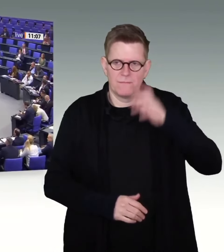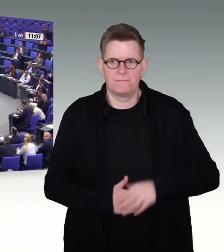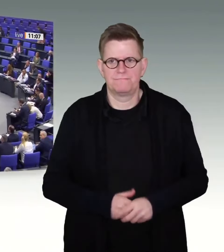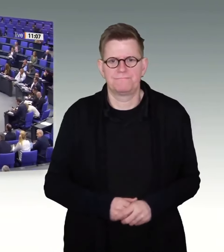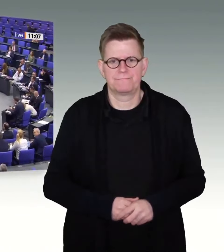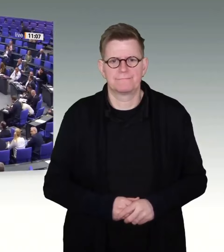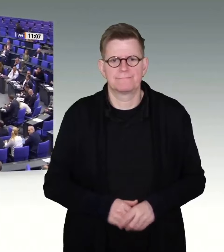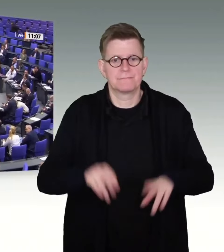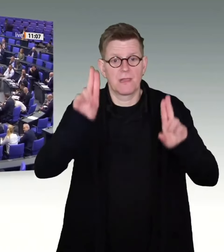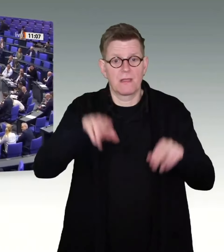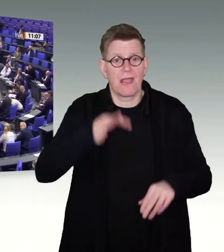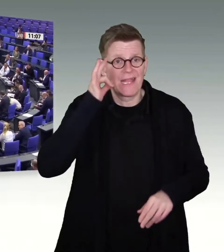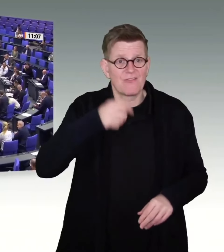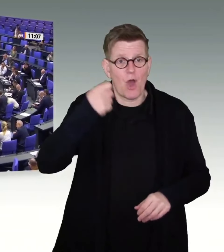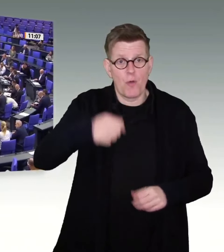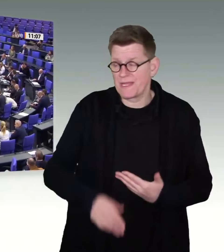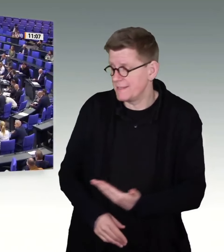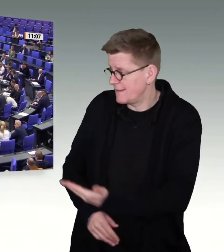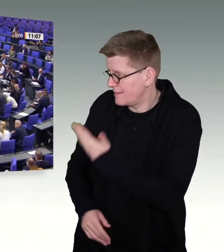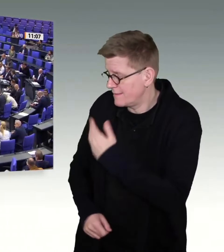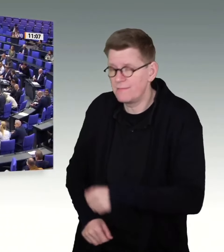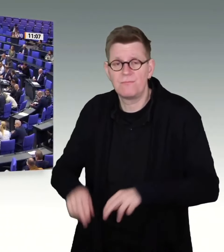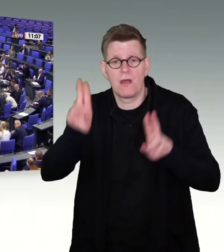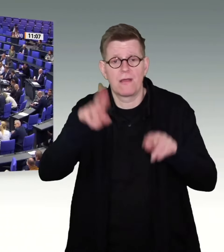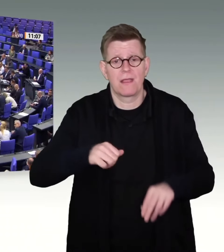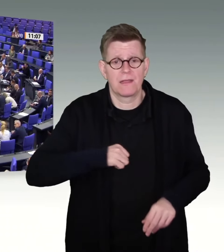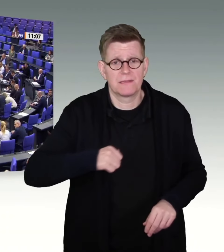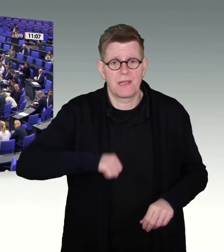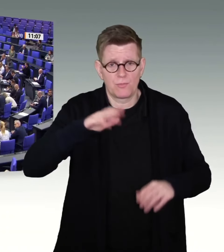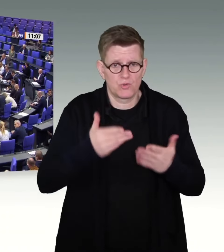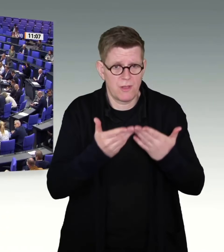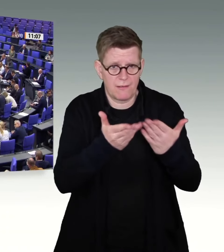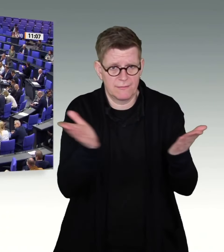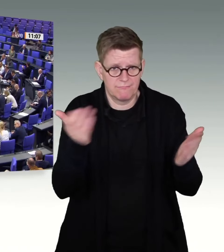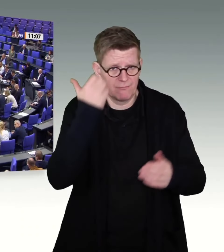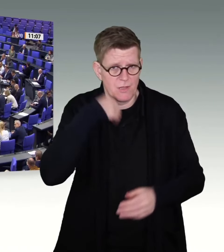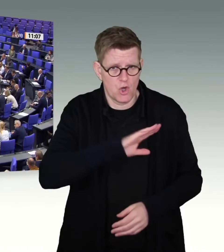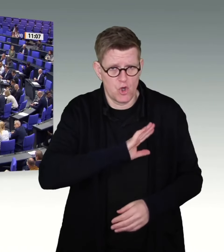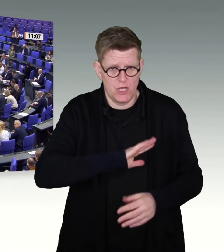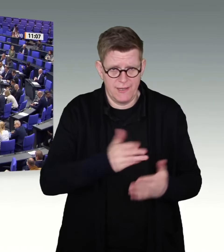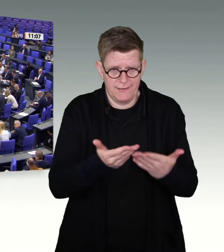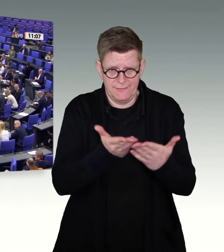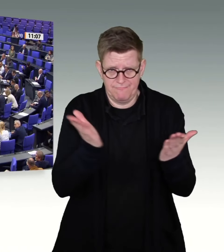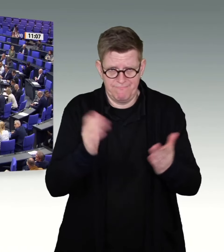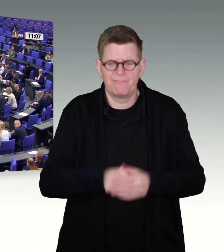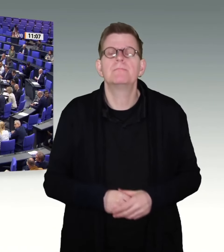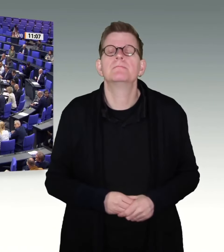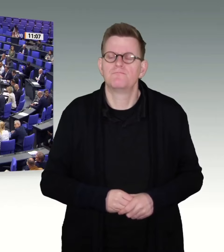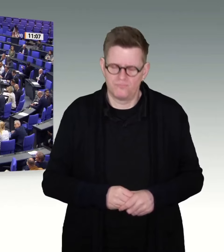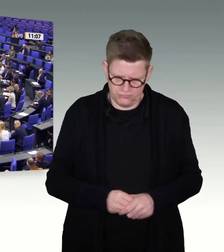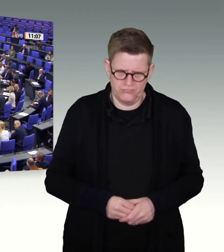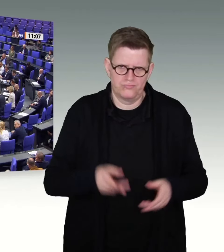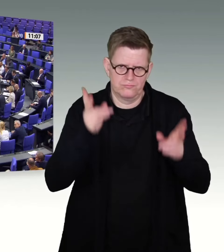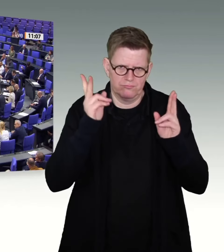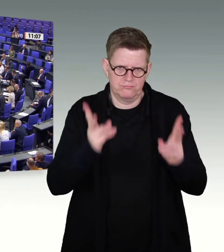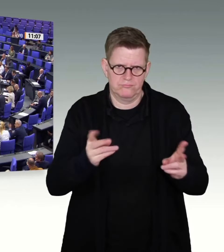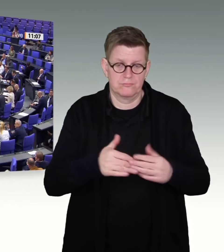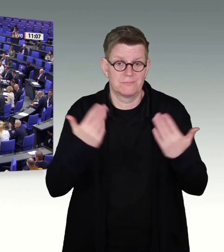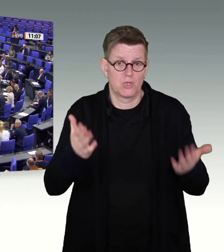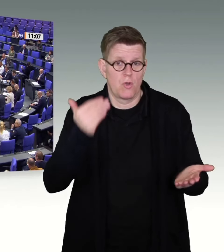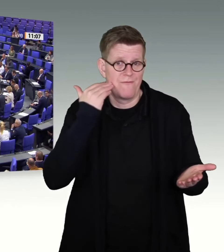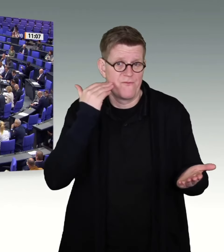Sehr geehrte Frau Präsidentin! Sehr geehrte Damen und Herren! Liebe Kolleginnen und Kollegen! Wir sind uns einig, wohin ist die soziale Frage